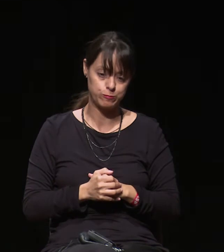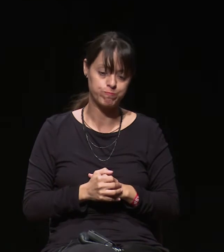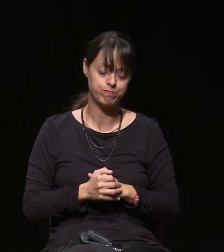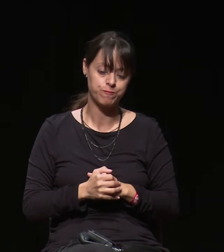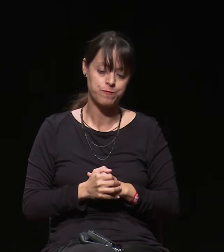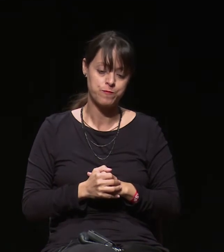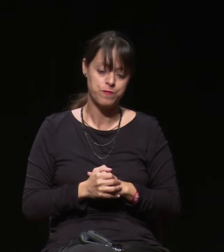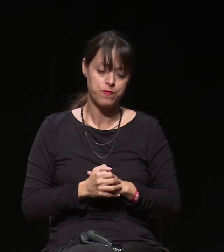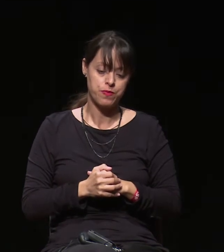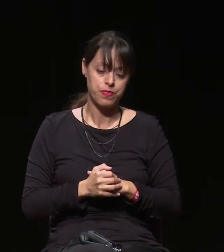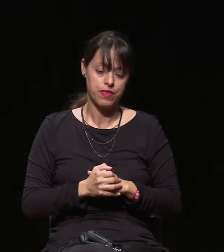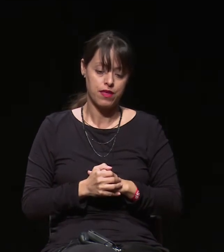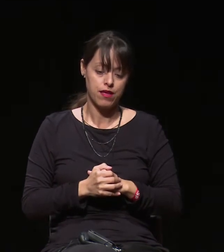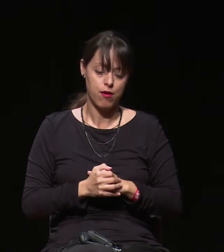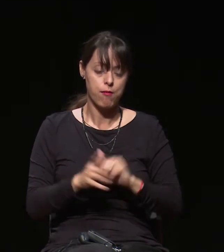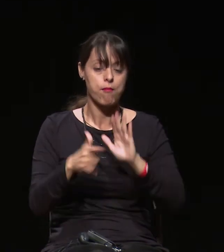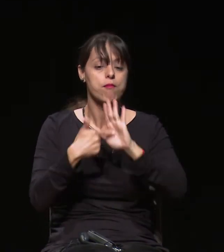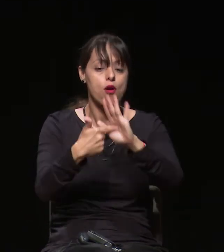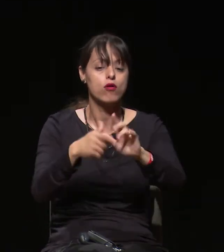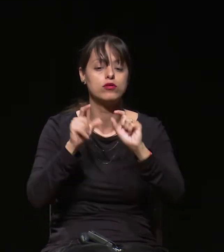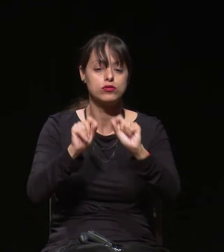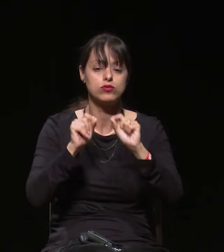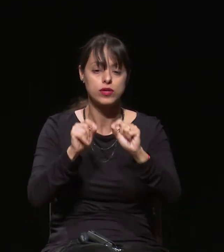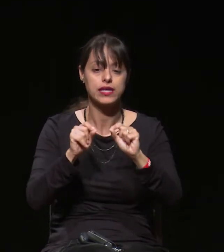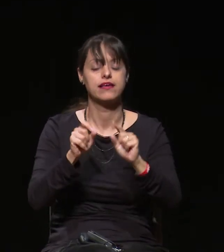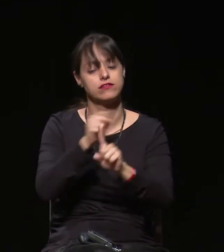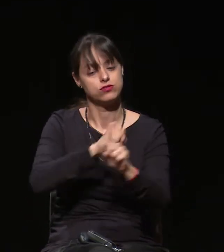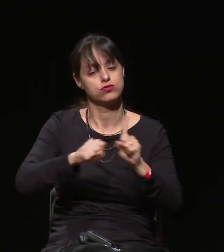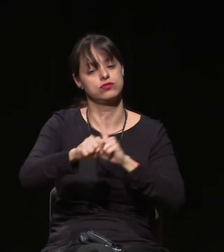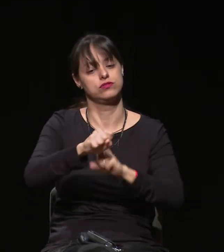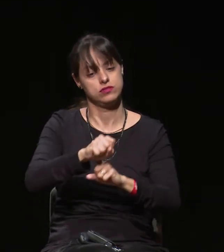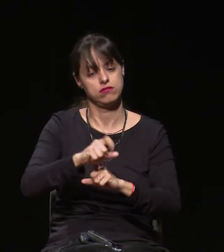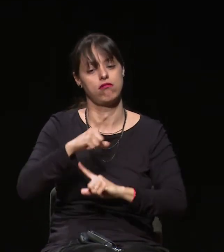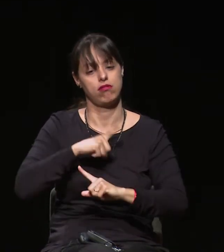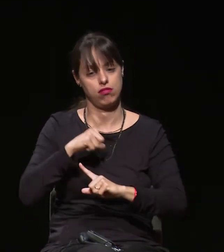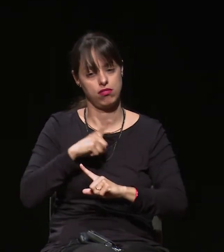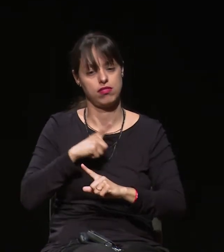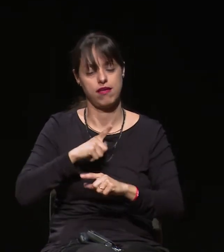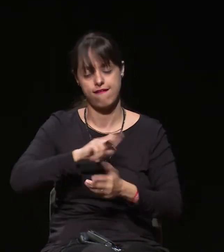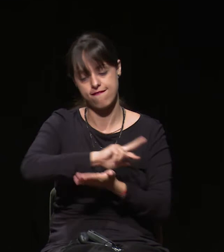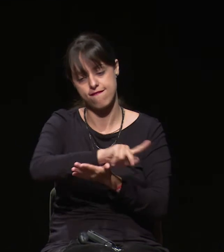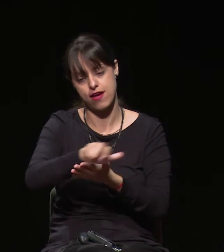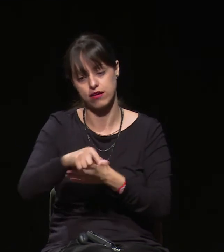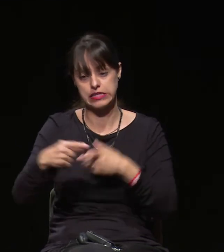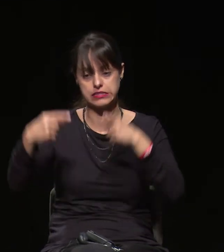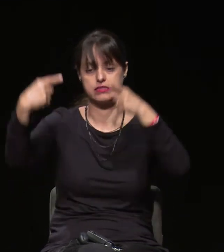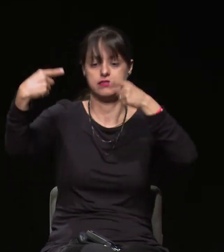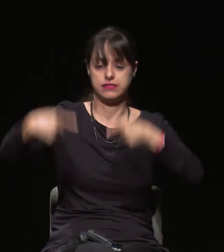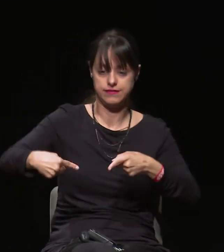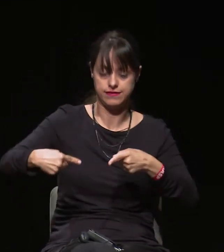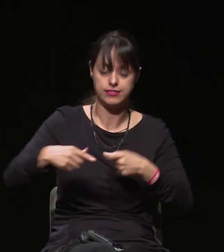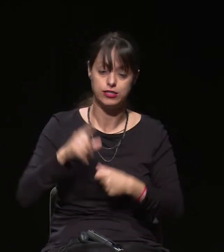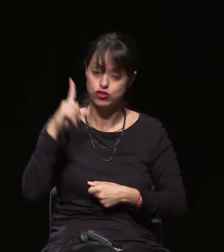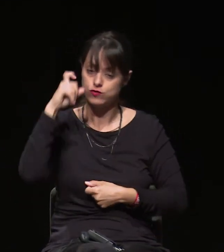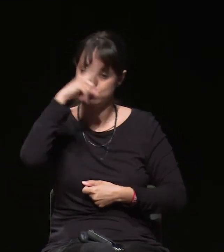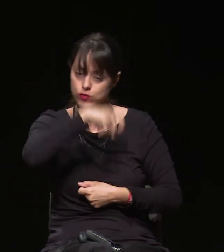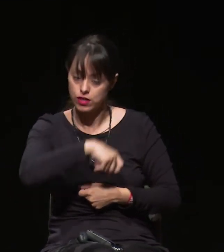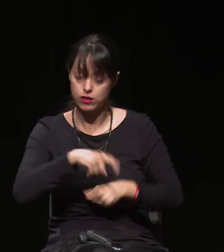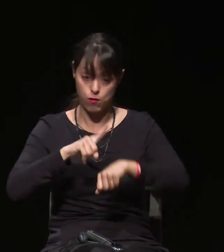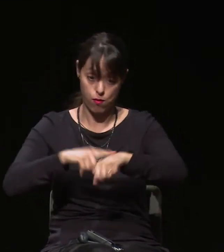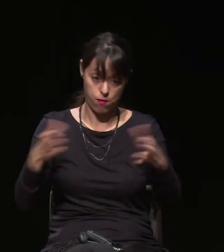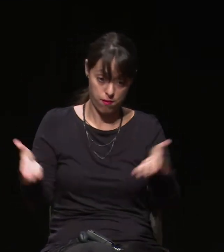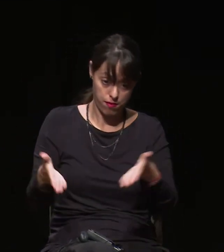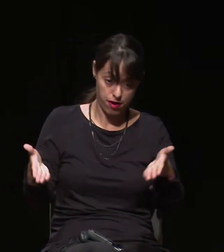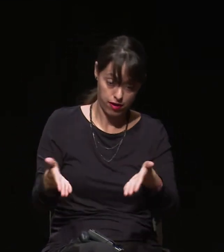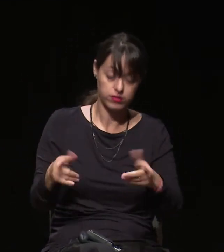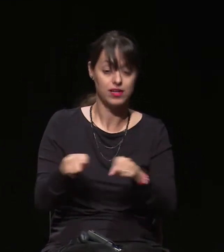uma relação estreita com os desafios que as nossas sociedades vêm enfrentando no momento. Por sua vez, é inegável como o